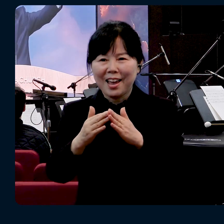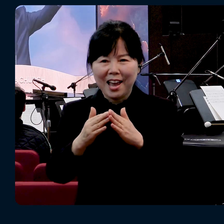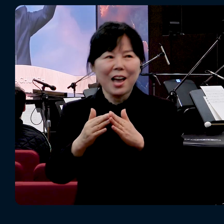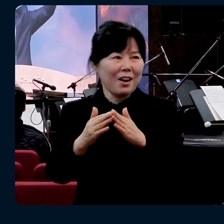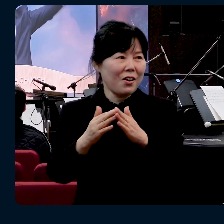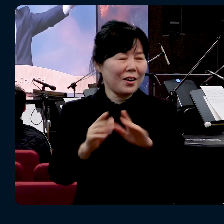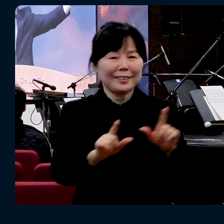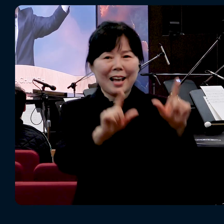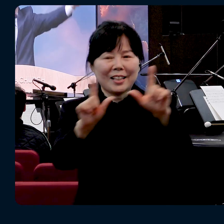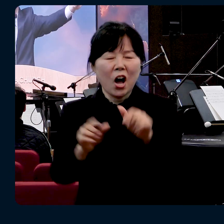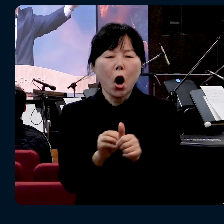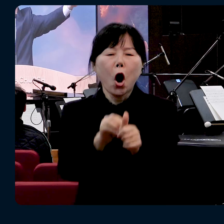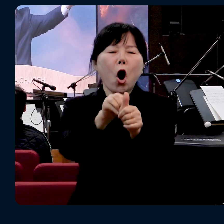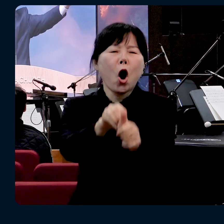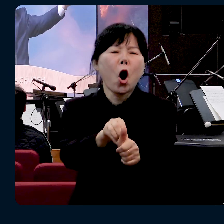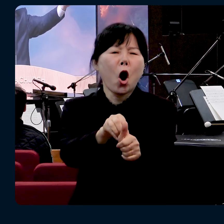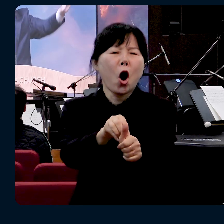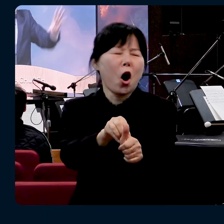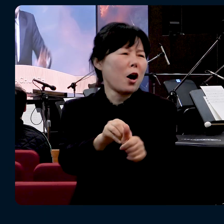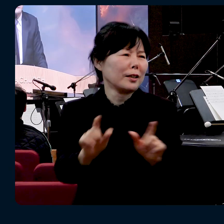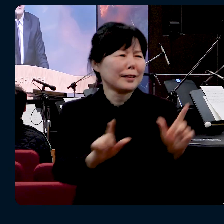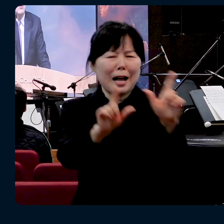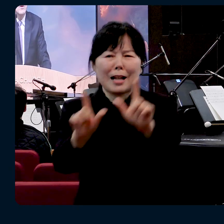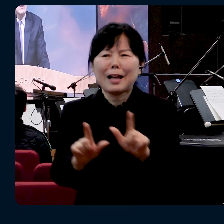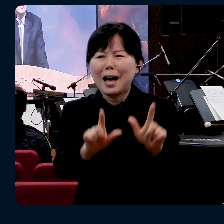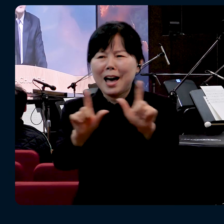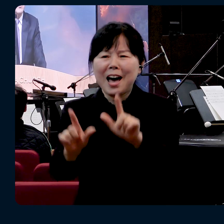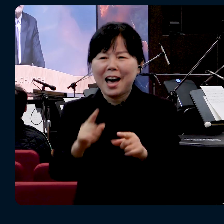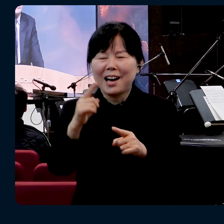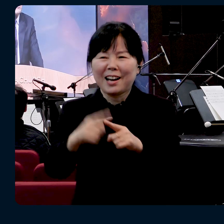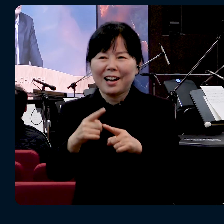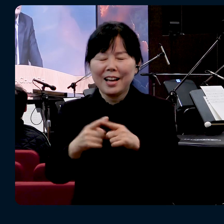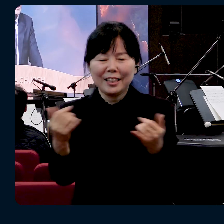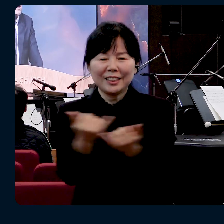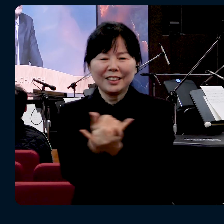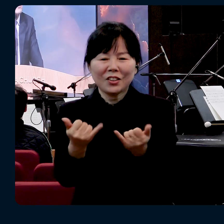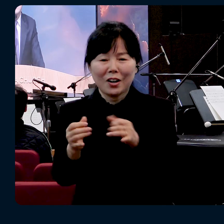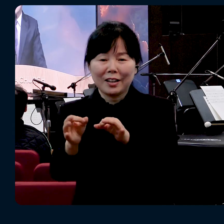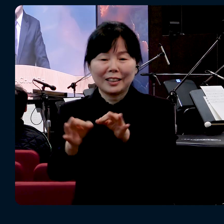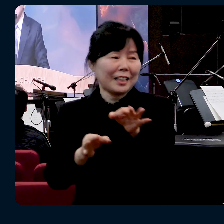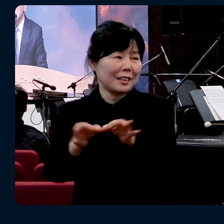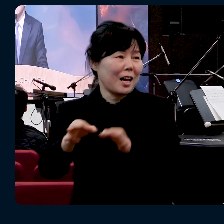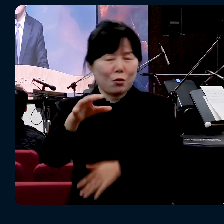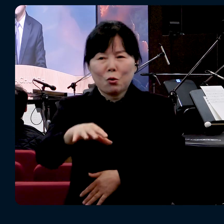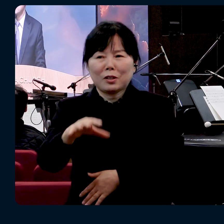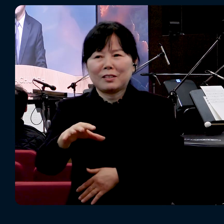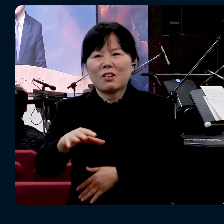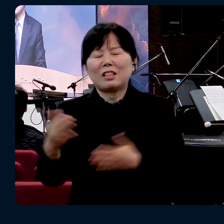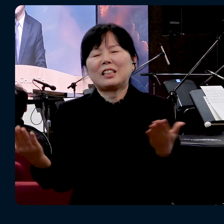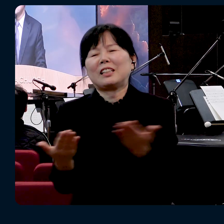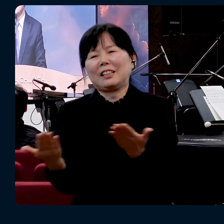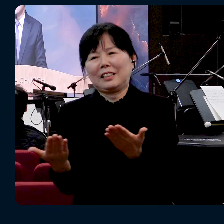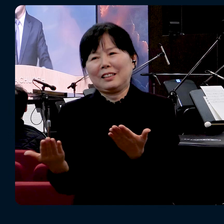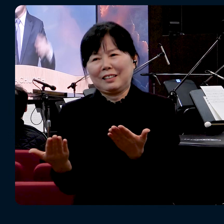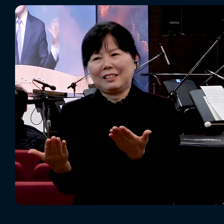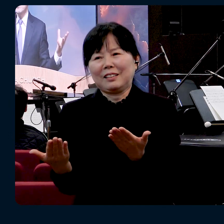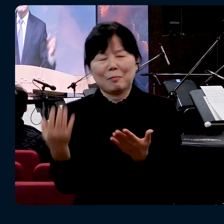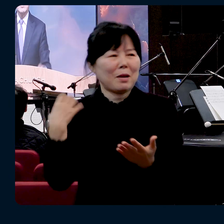이제 도착하자마자 그 친척 집에 가족들이 얹혀 살면서 그 다음 날부터 그 친척 리코스토어에 나가서 이 일을 한